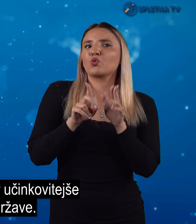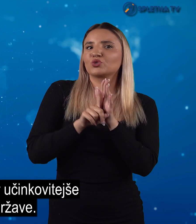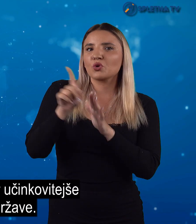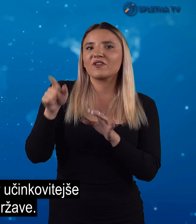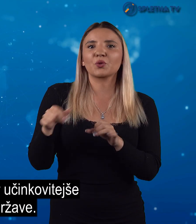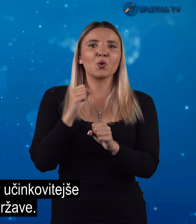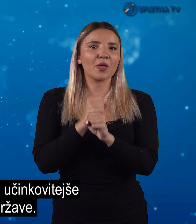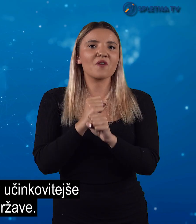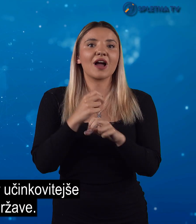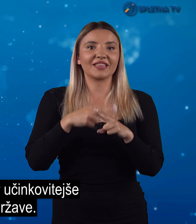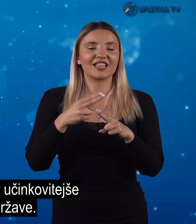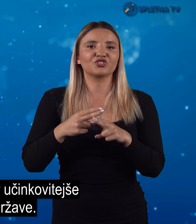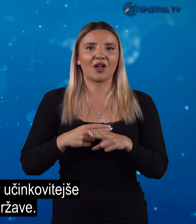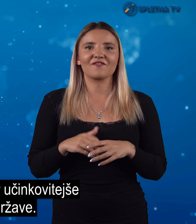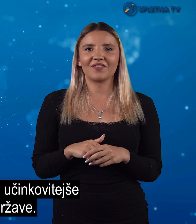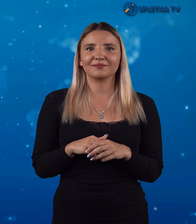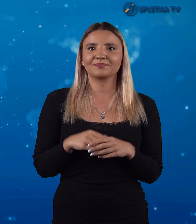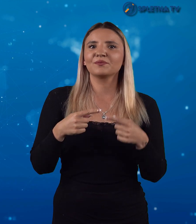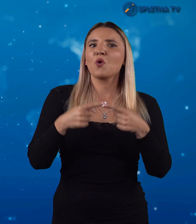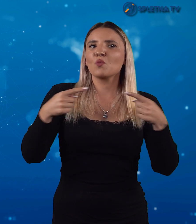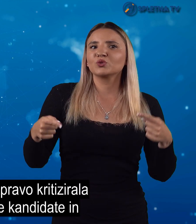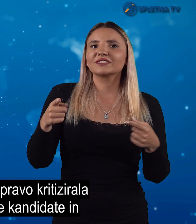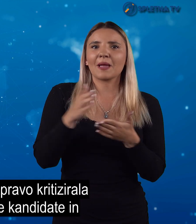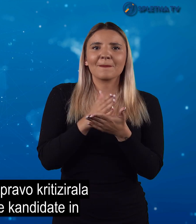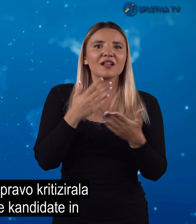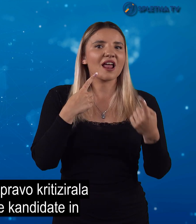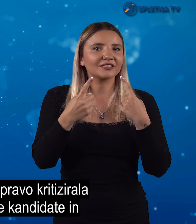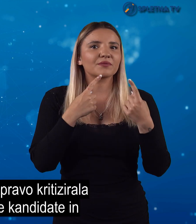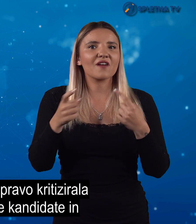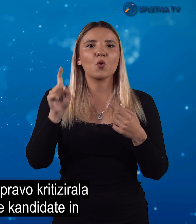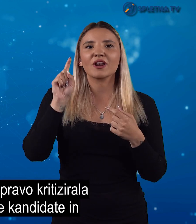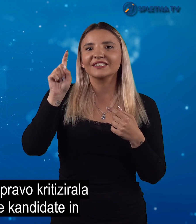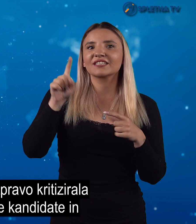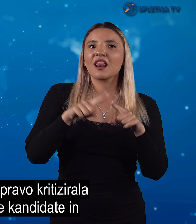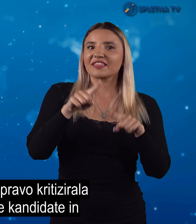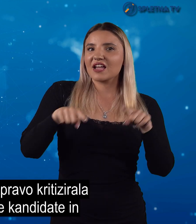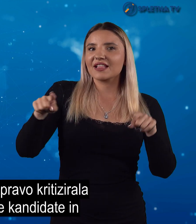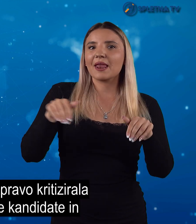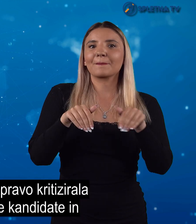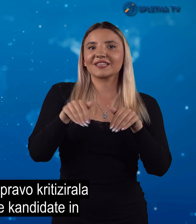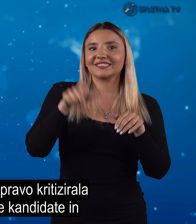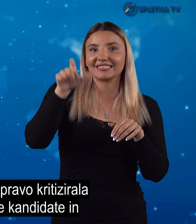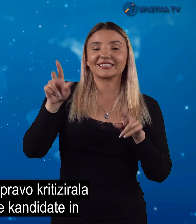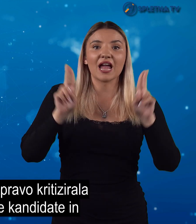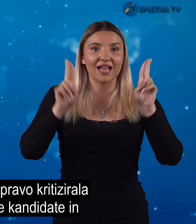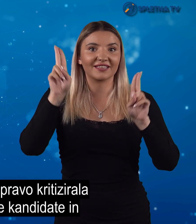decentralizacijo ter učinkovitejše delovanje države. Opozicija je med razpravo kritizirala nekatere